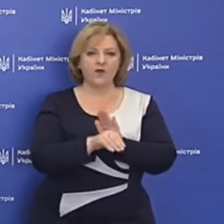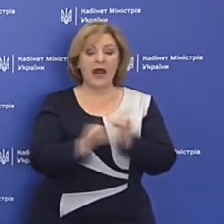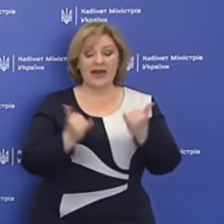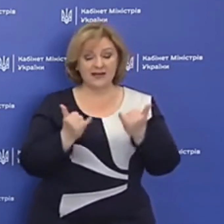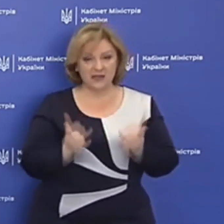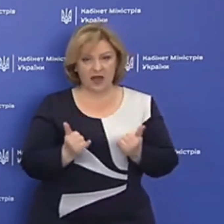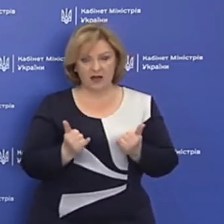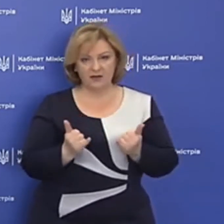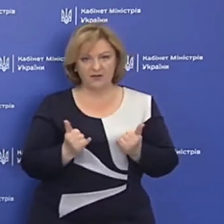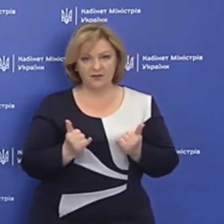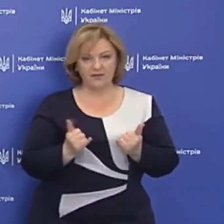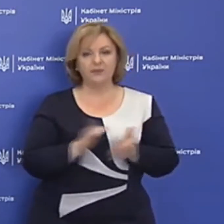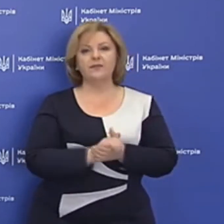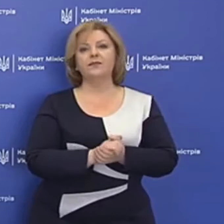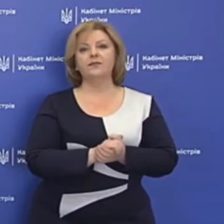зараз